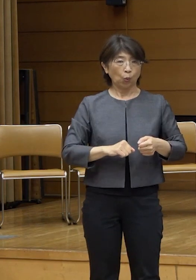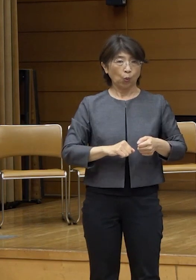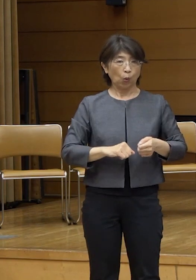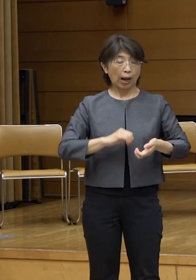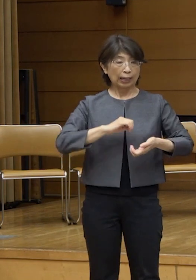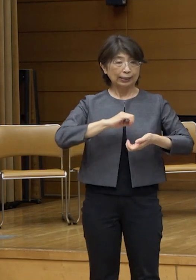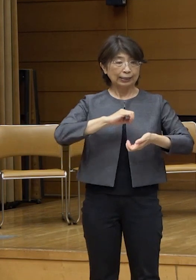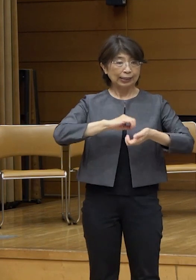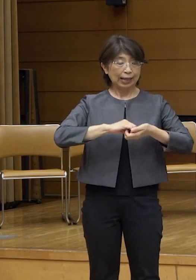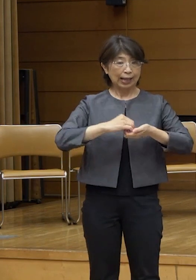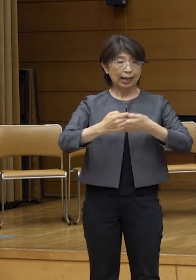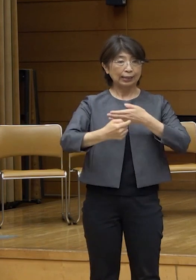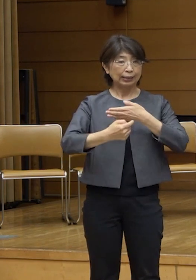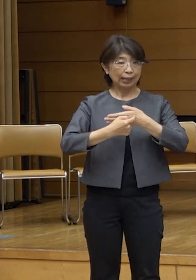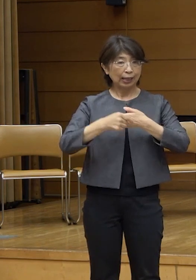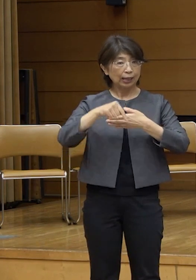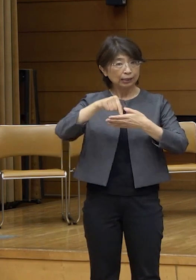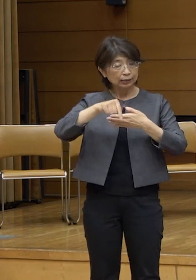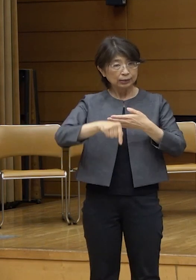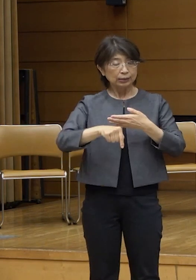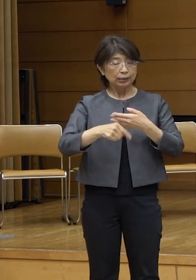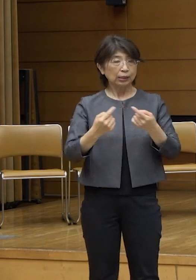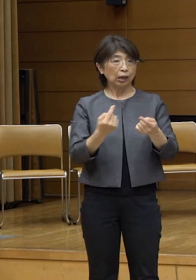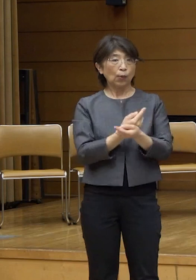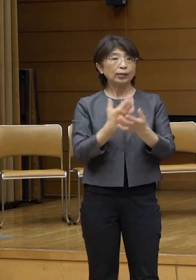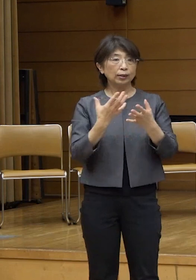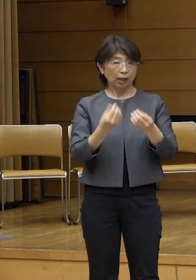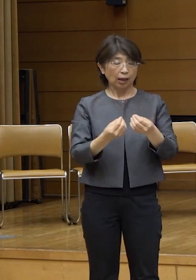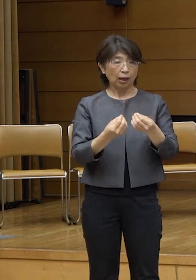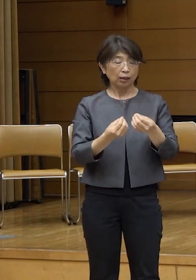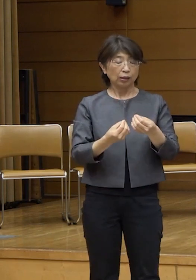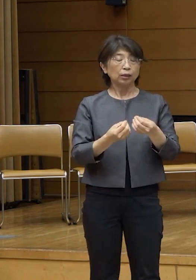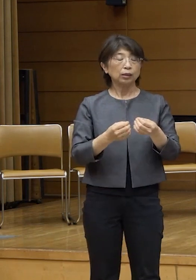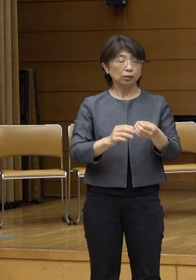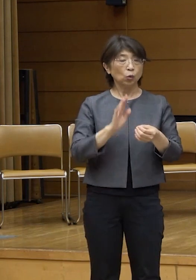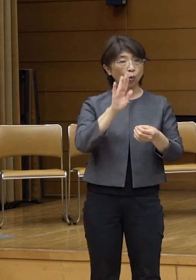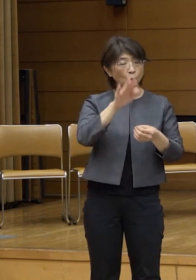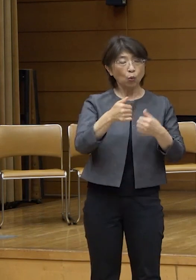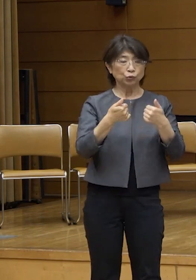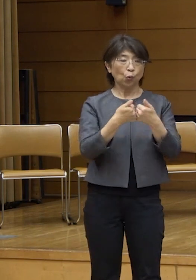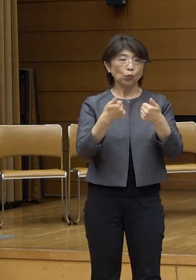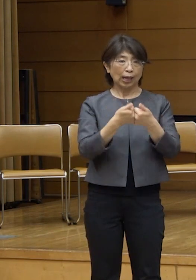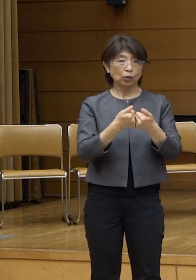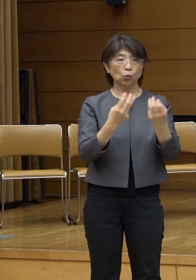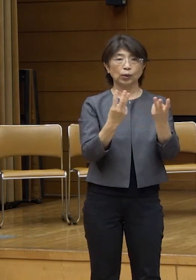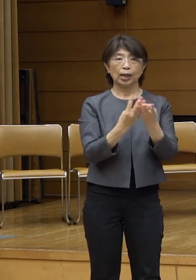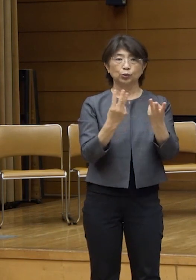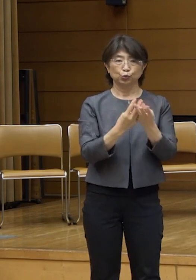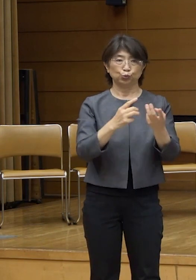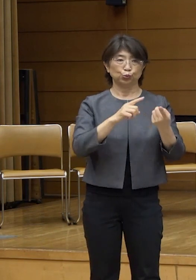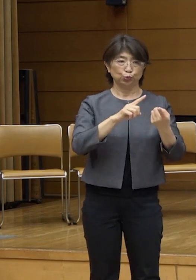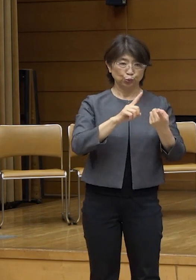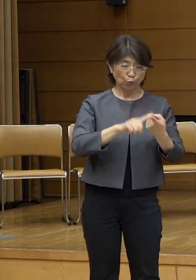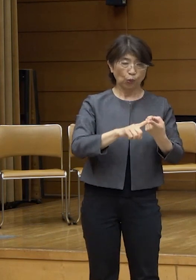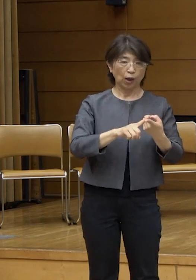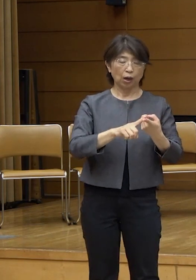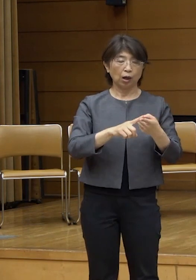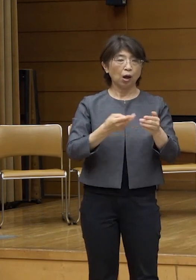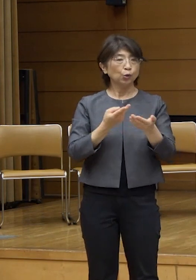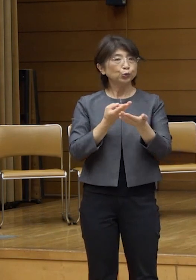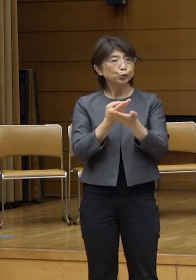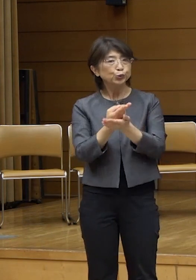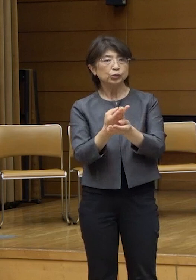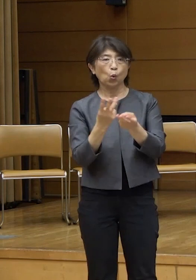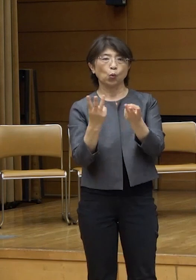ったんですけれども、相談件数の状況とかそれから入院の絶対数割合ではなくてですね、絶対